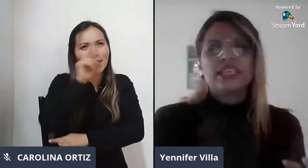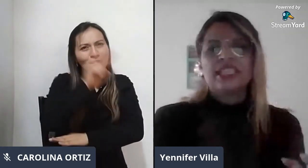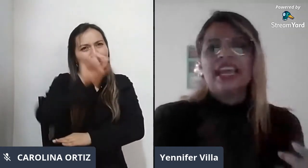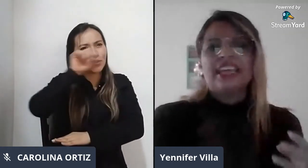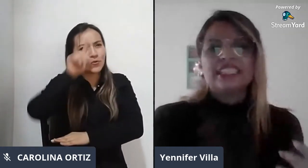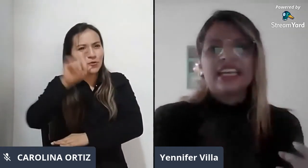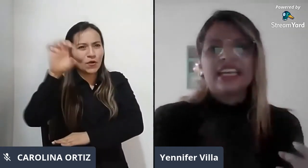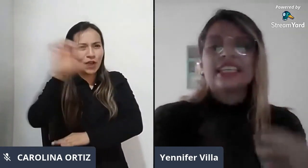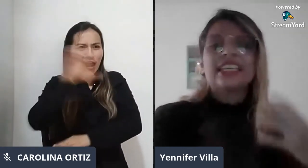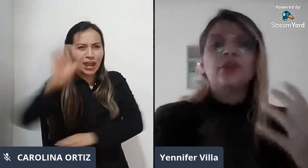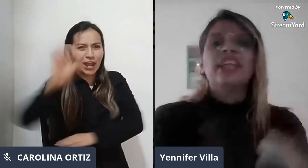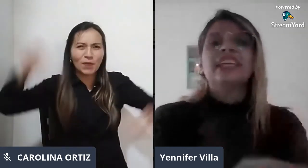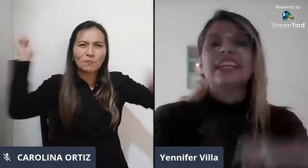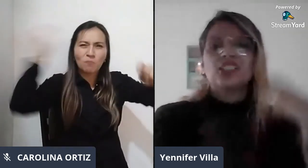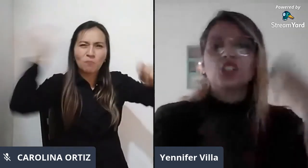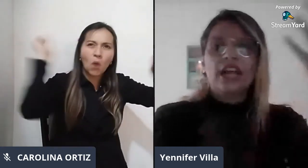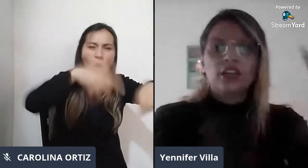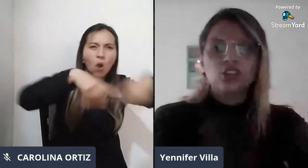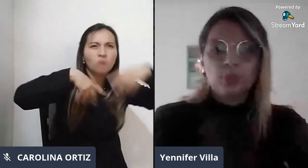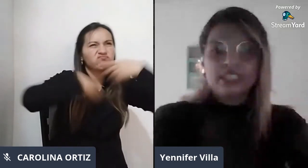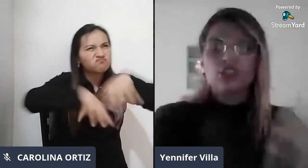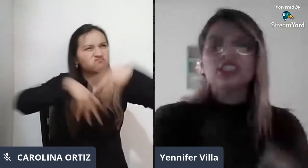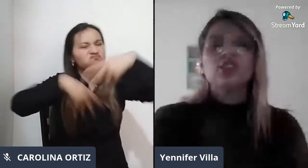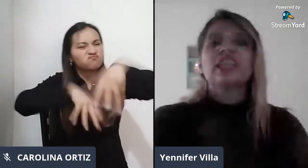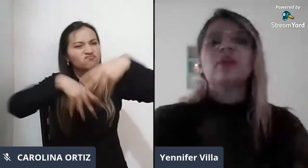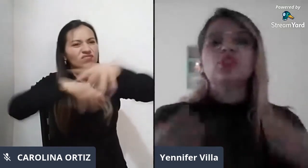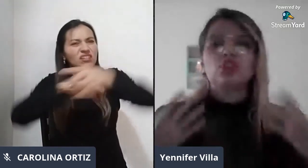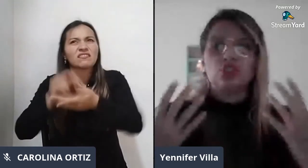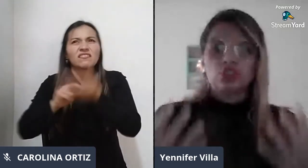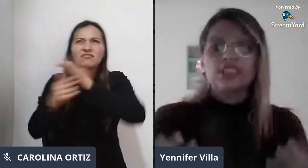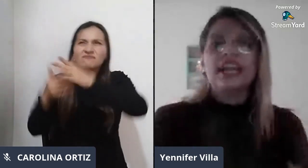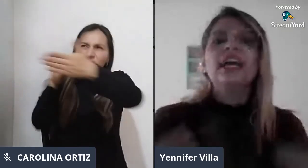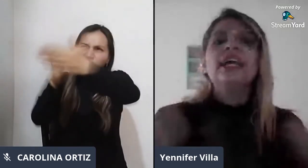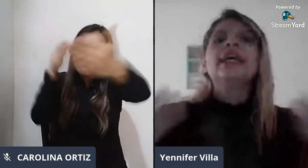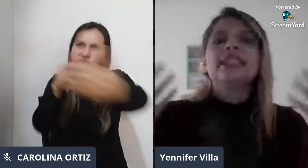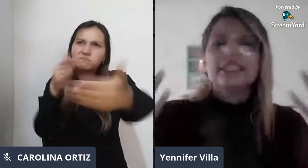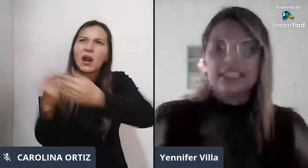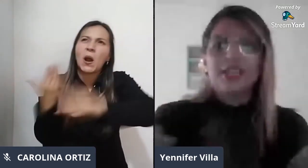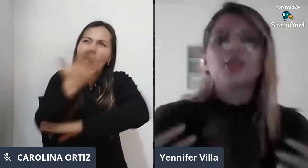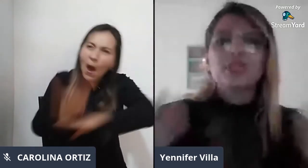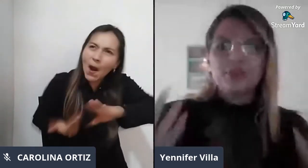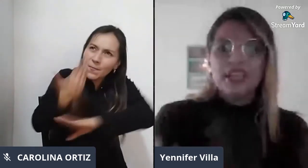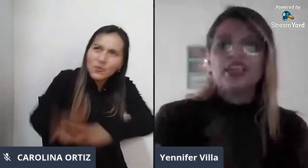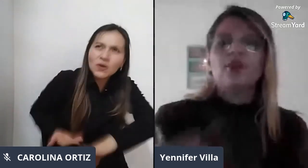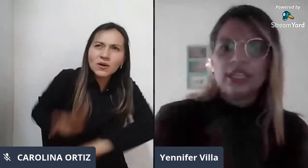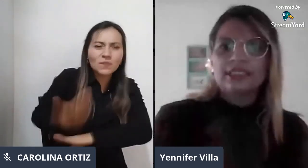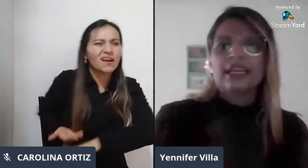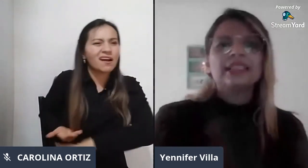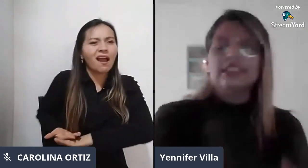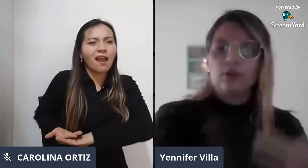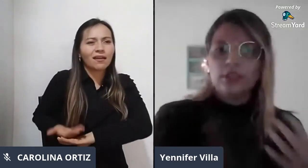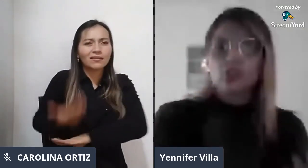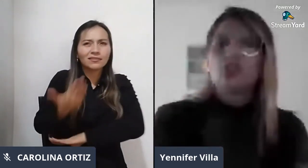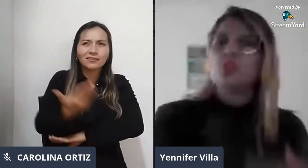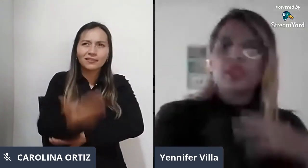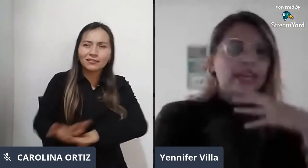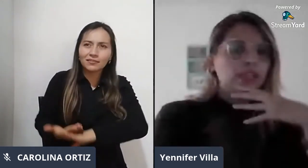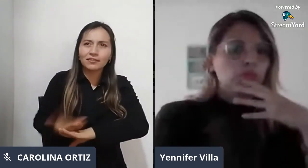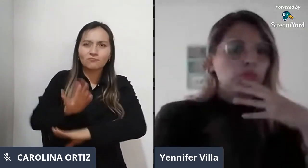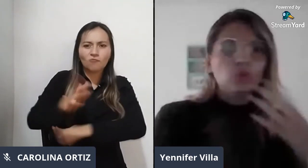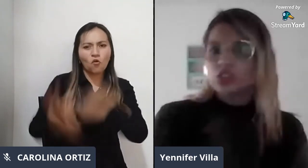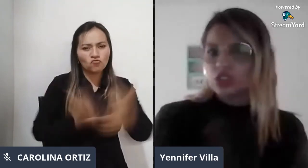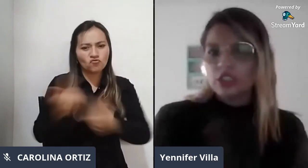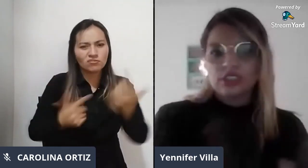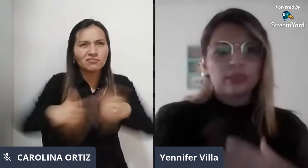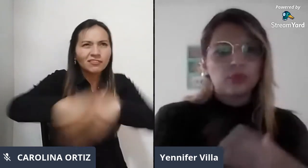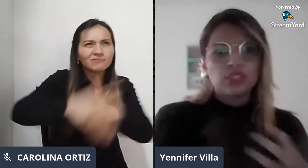escena unas exigencias que ya no eran de reaccionar contra opresiones, sino estábamos nosotros, era exigiendo más bien y colocando la lucha en las calles. Y hablo